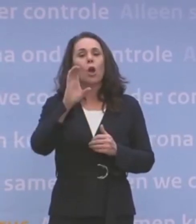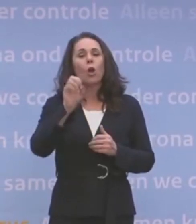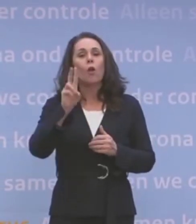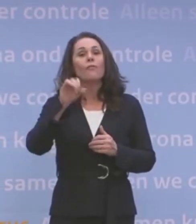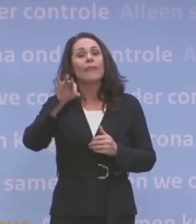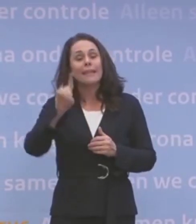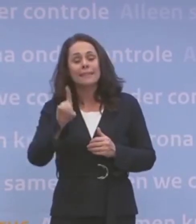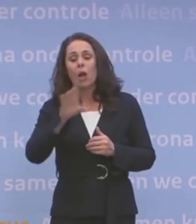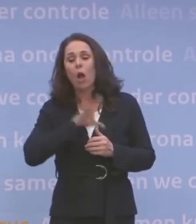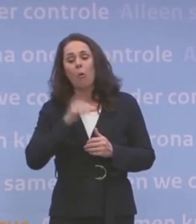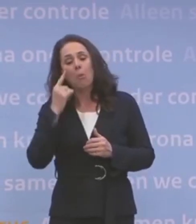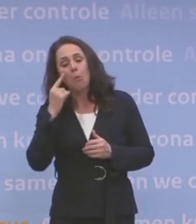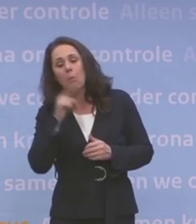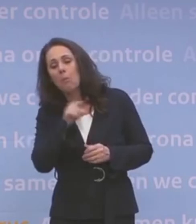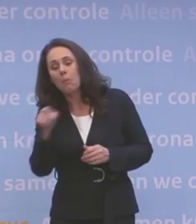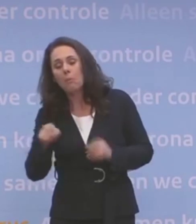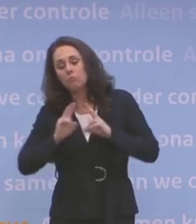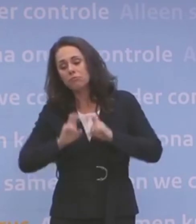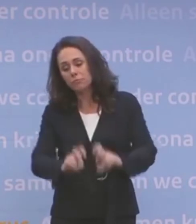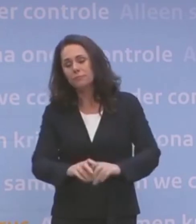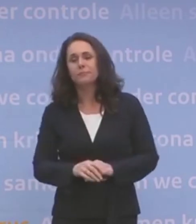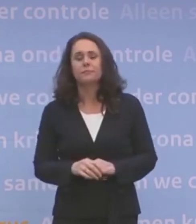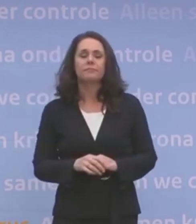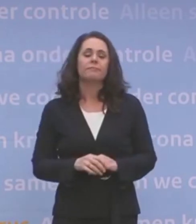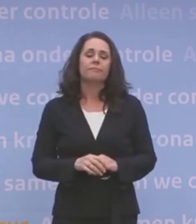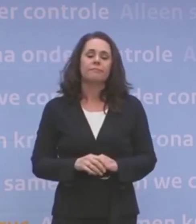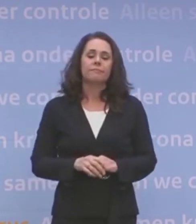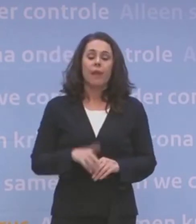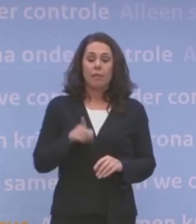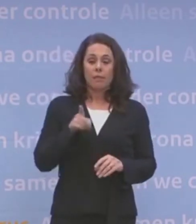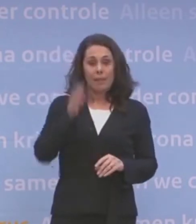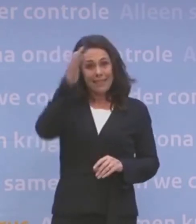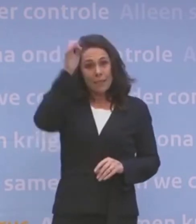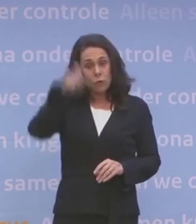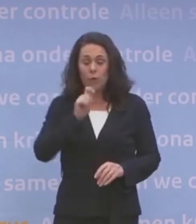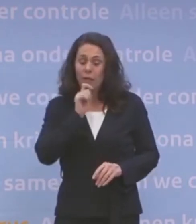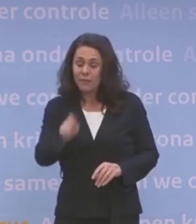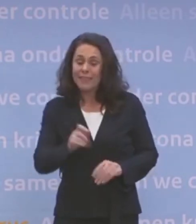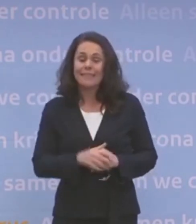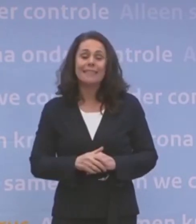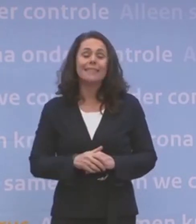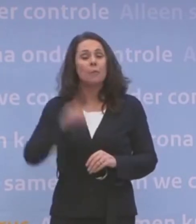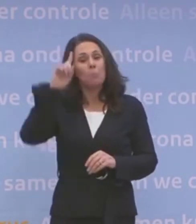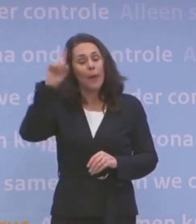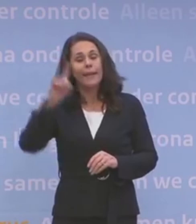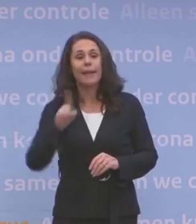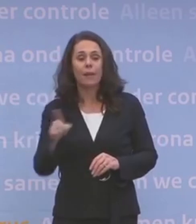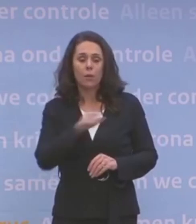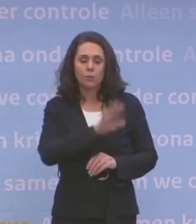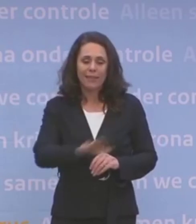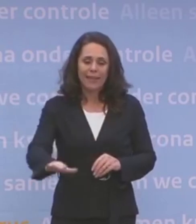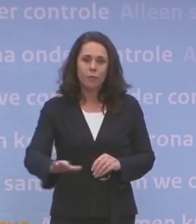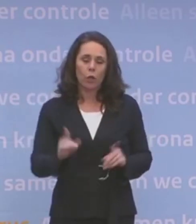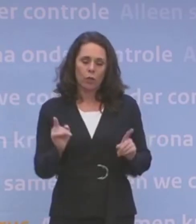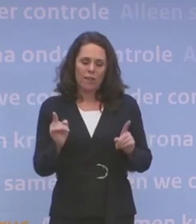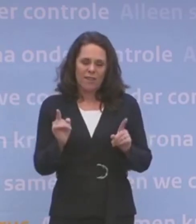goed op het oog, op het netvlies zoals dat heet. En hun advies was, en ook hun opvatting, dat er eigenlijk onder kinderen